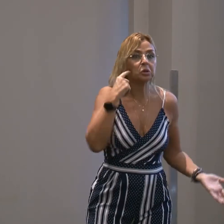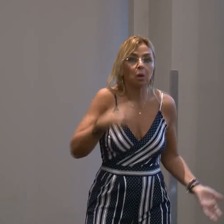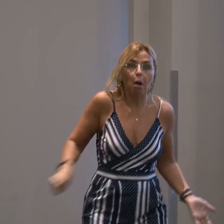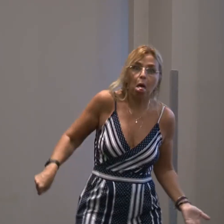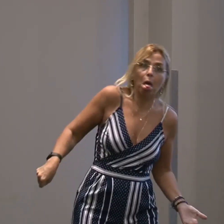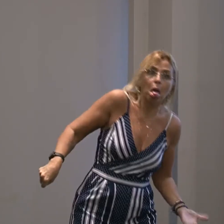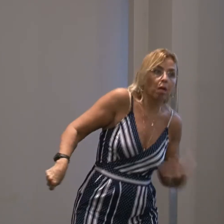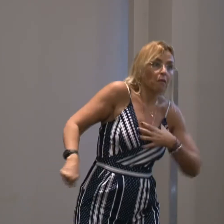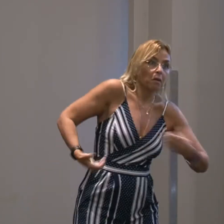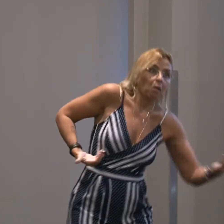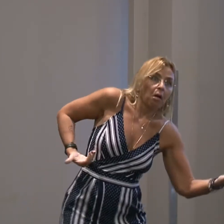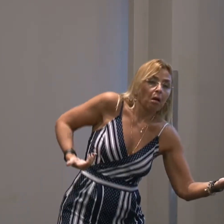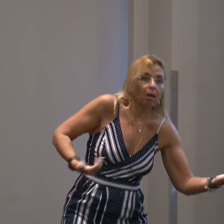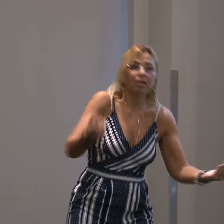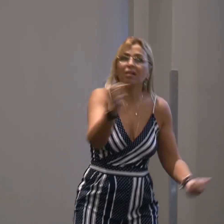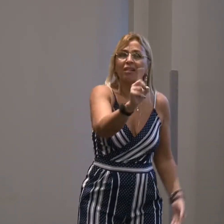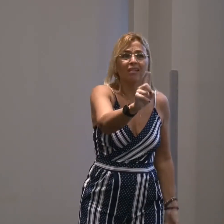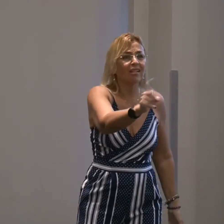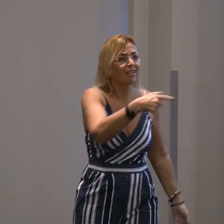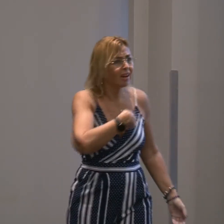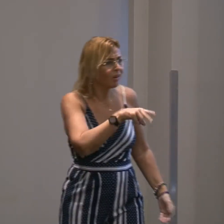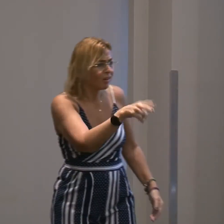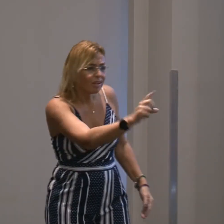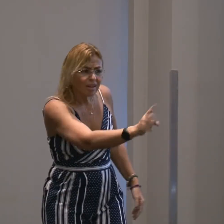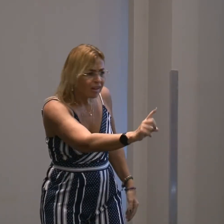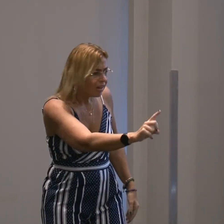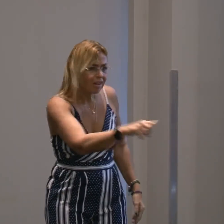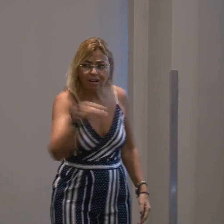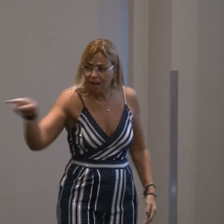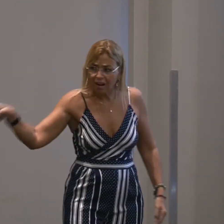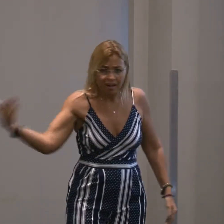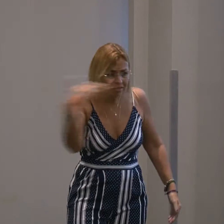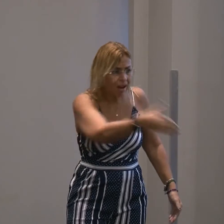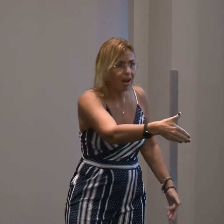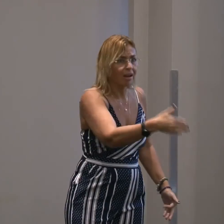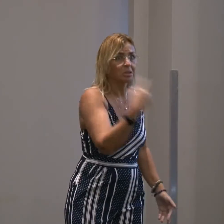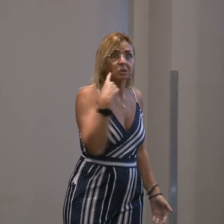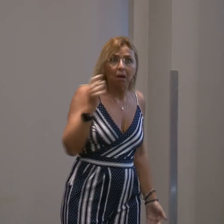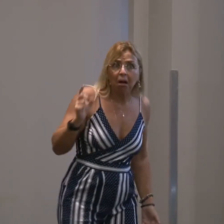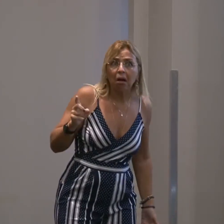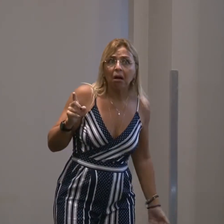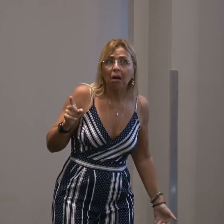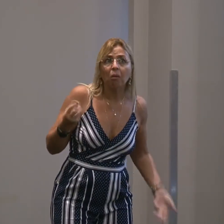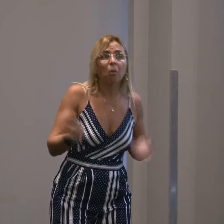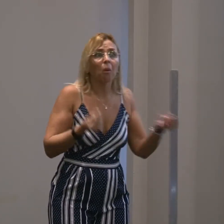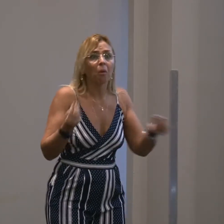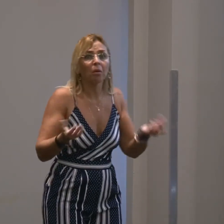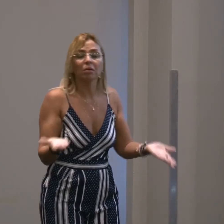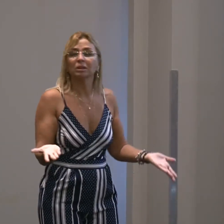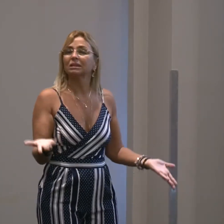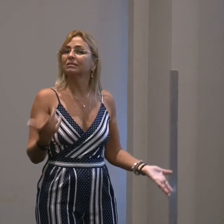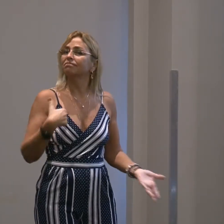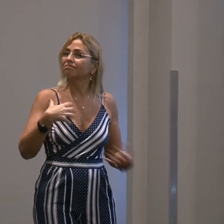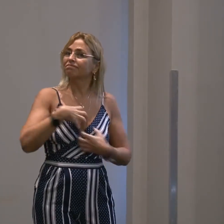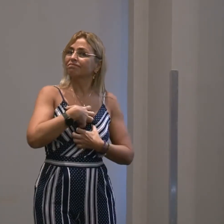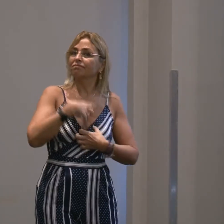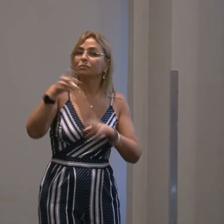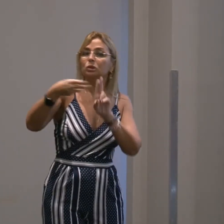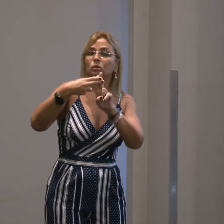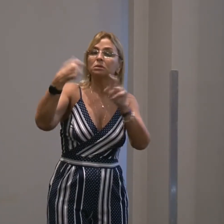é que os surdos não sabem disso, e eles acabam não tendo esse tipo de atendimento. Os surdos precisam entender dos programas